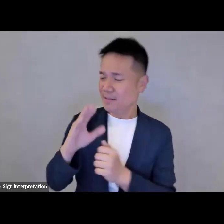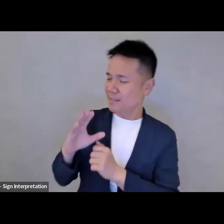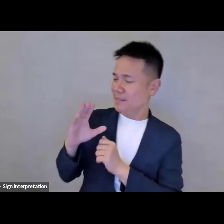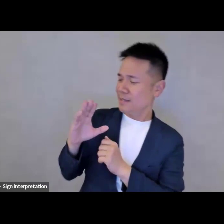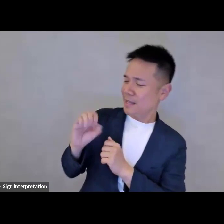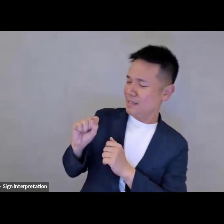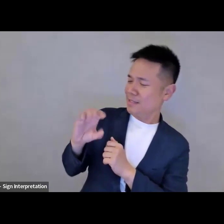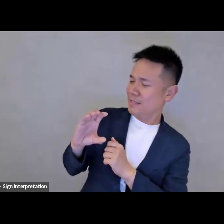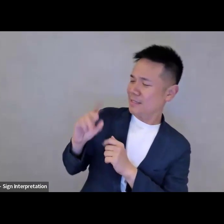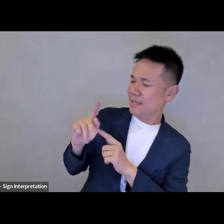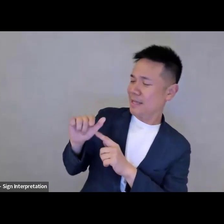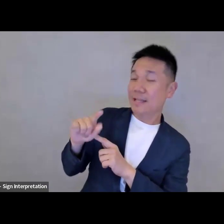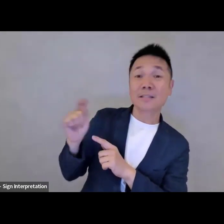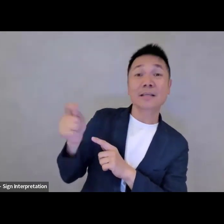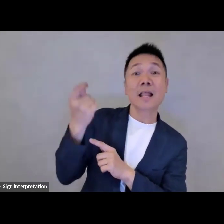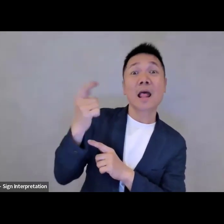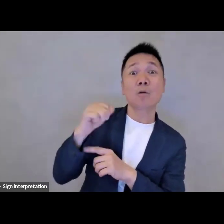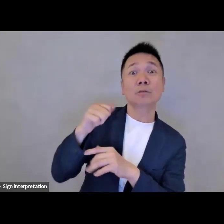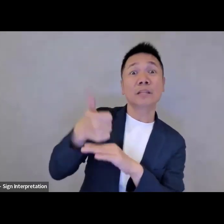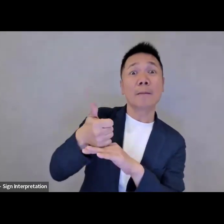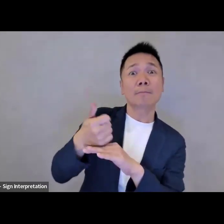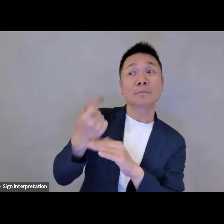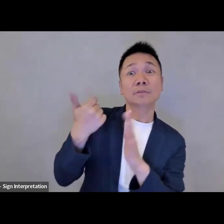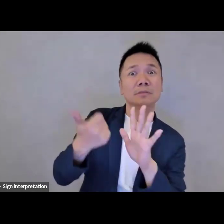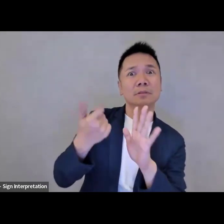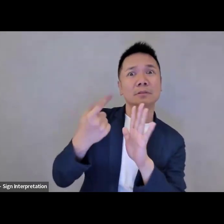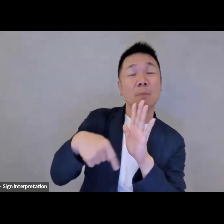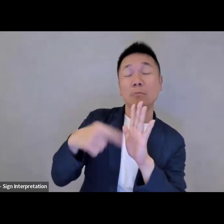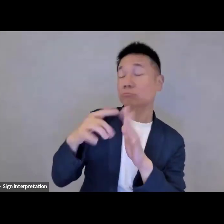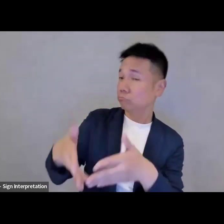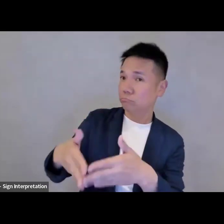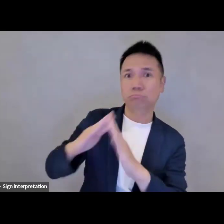因为我们非常短的时间。